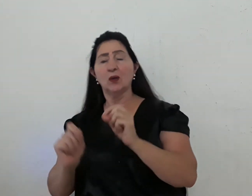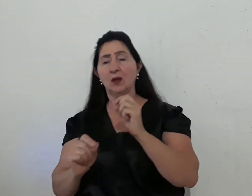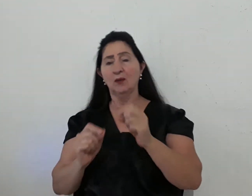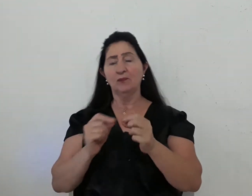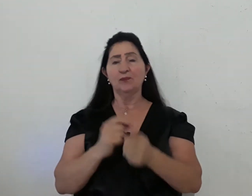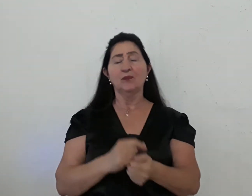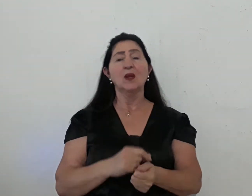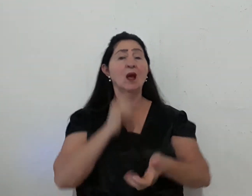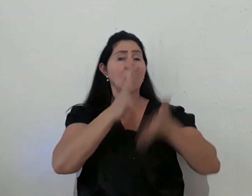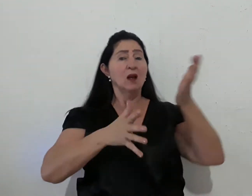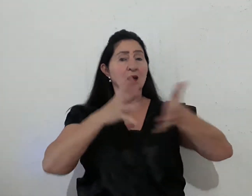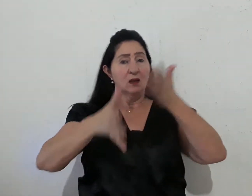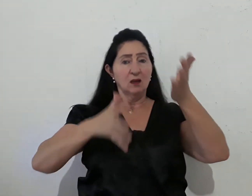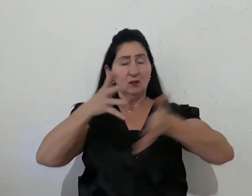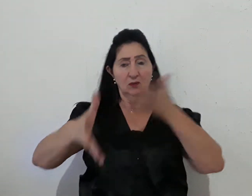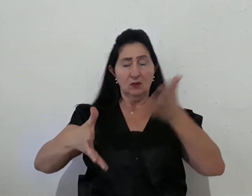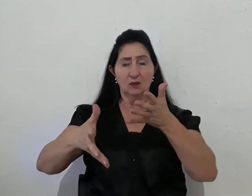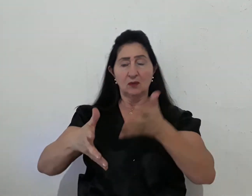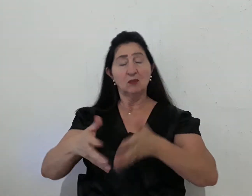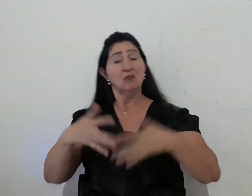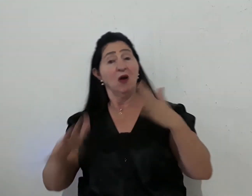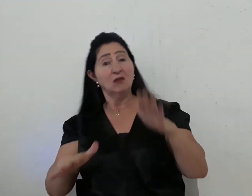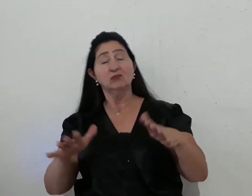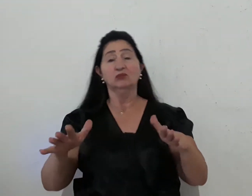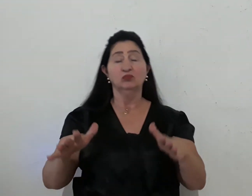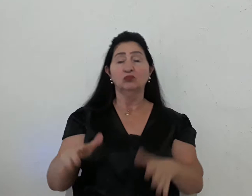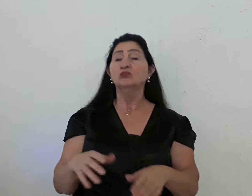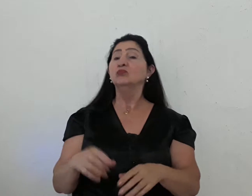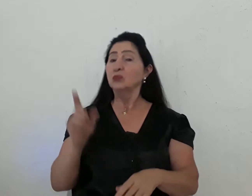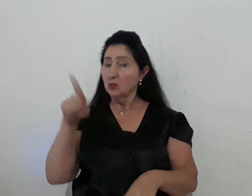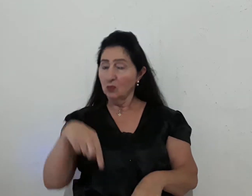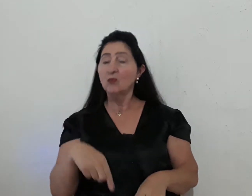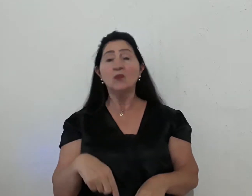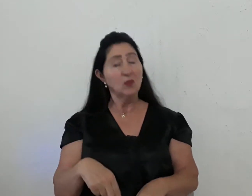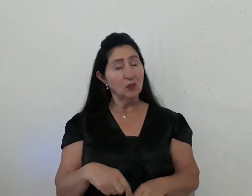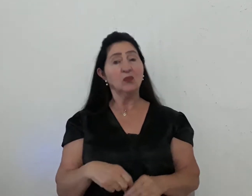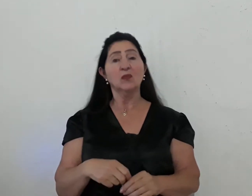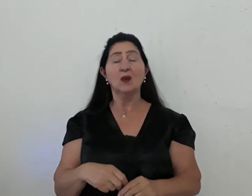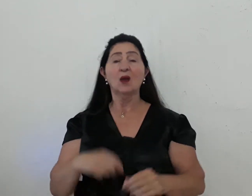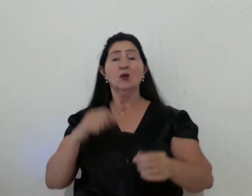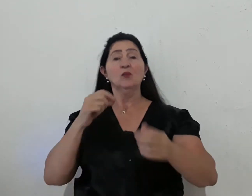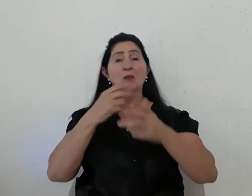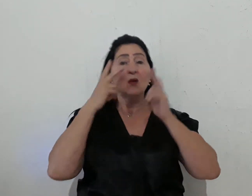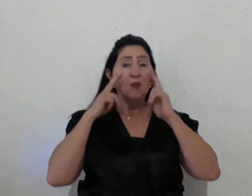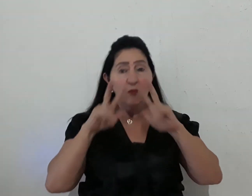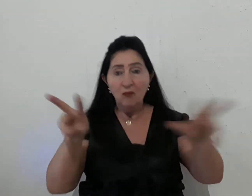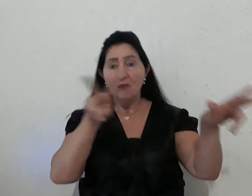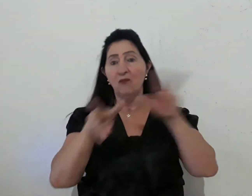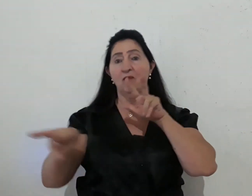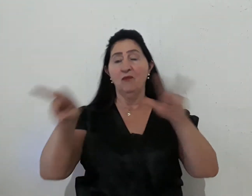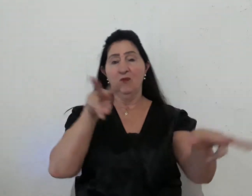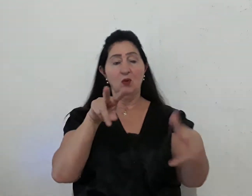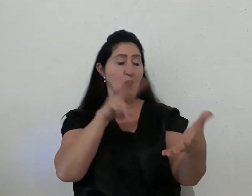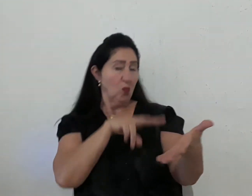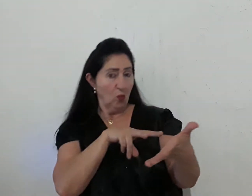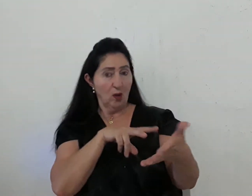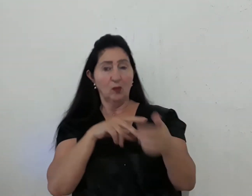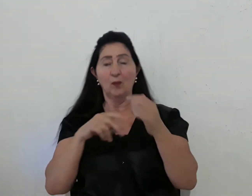línguas de sinais, geralmente essas características são visuais. Para treinar